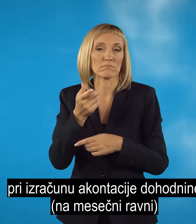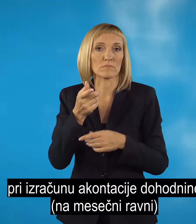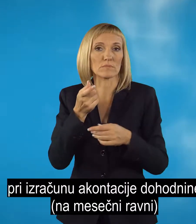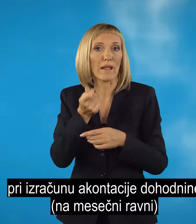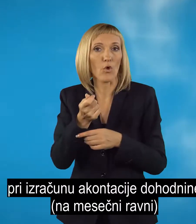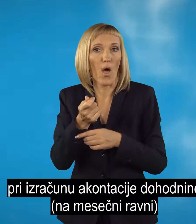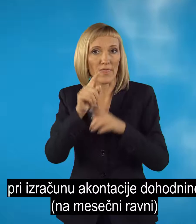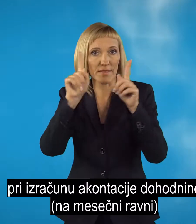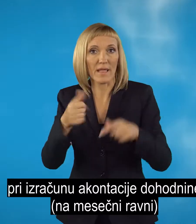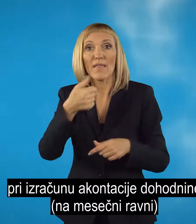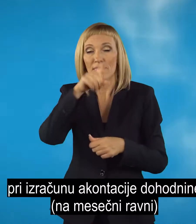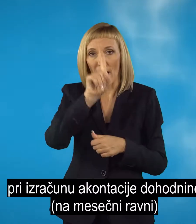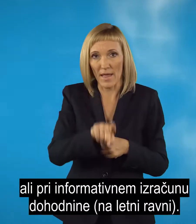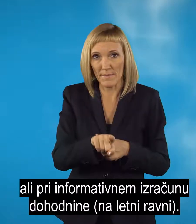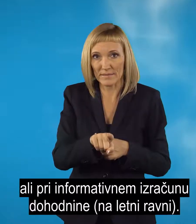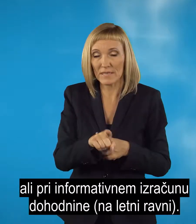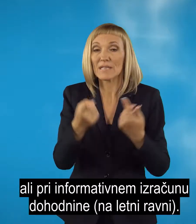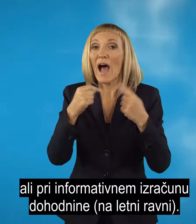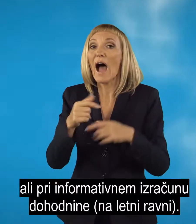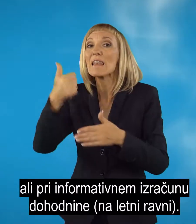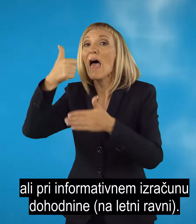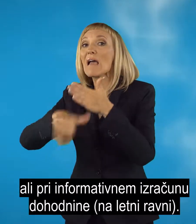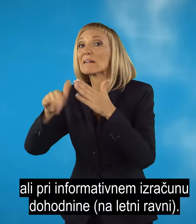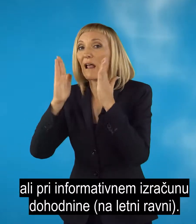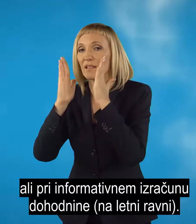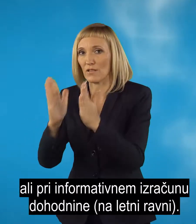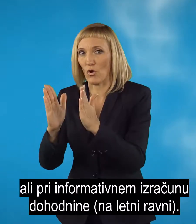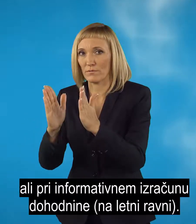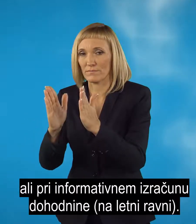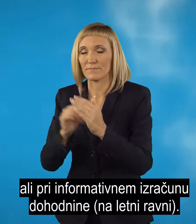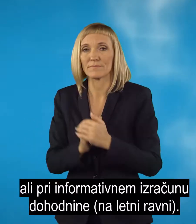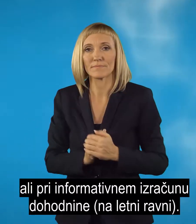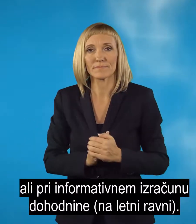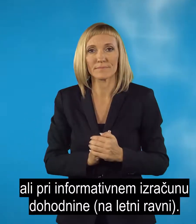ravni ali pri informativnem izračunu dohodnine na letni ravni.